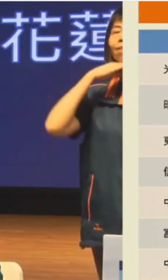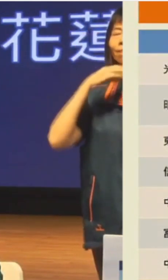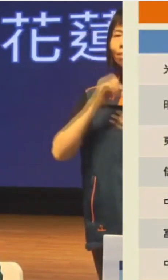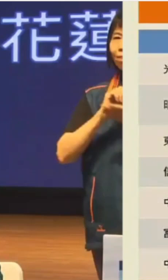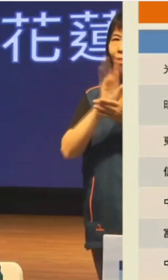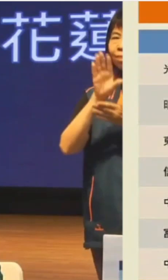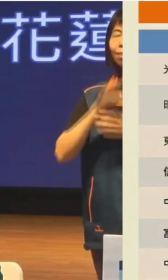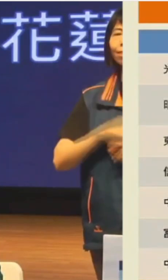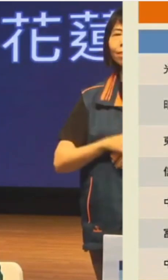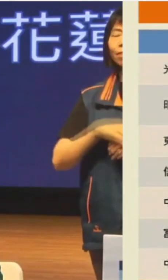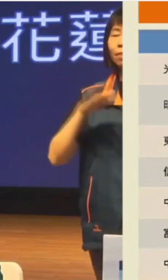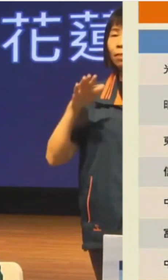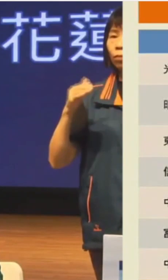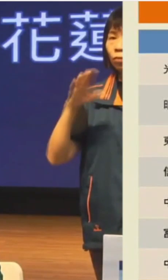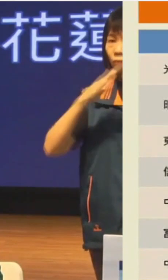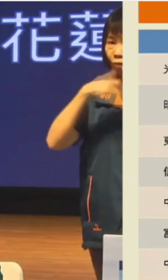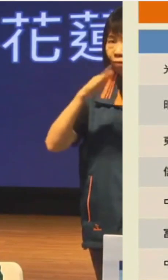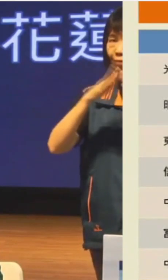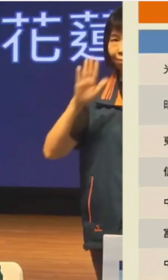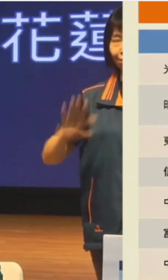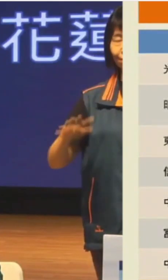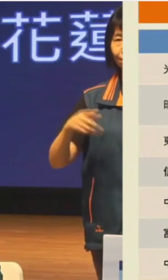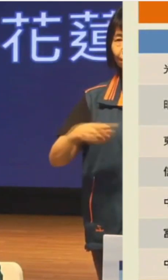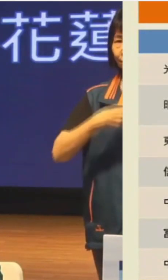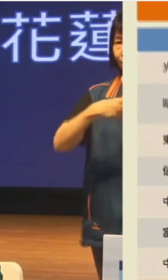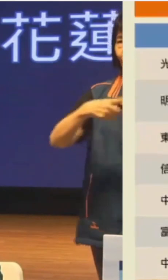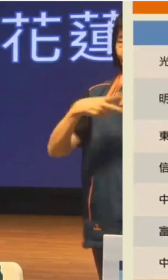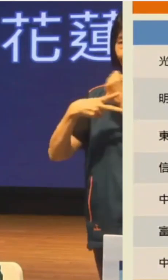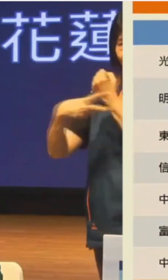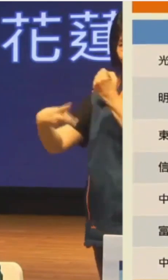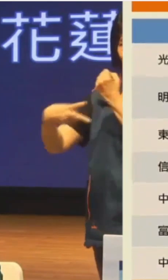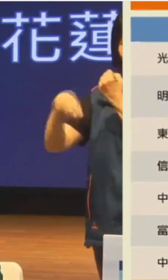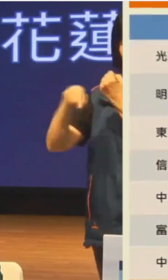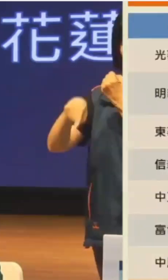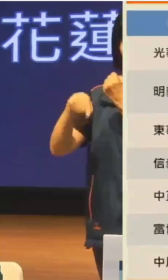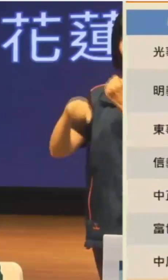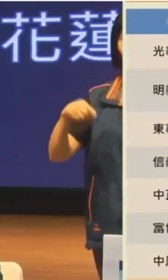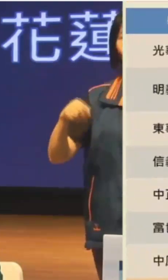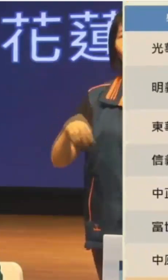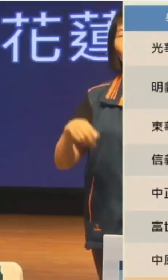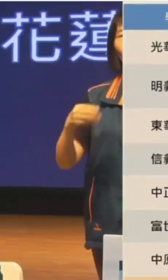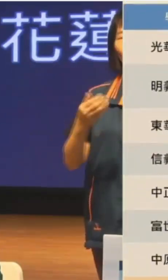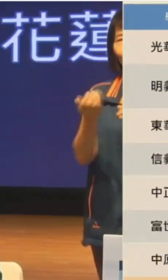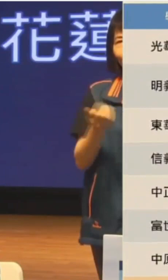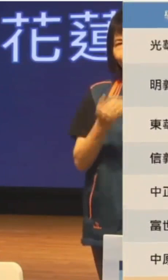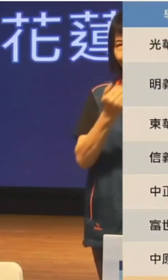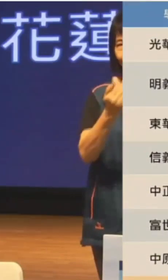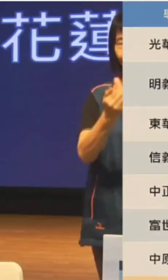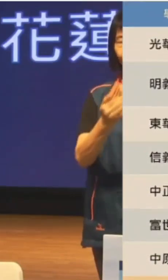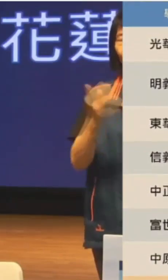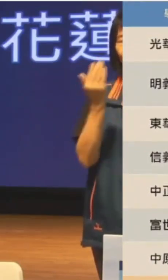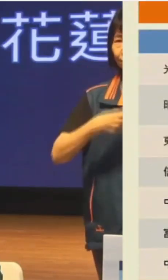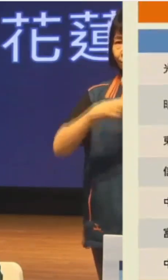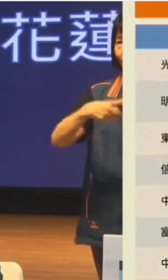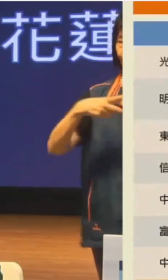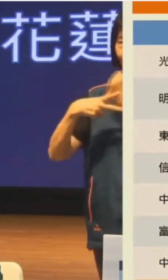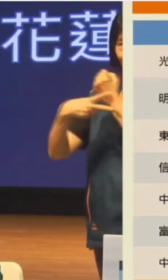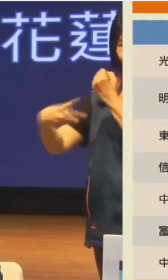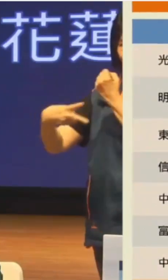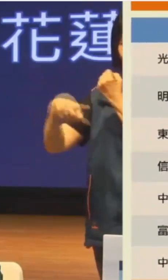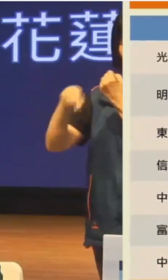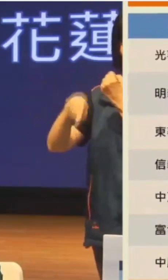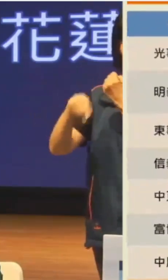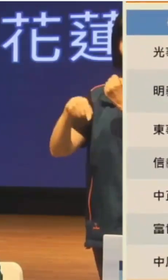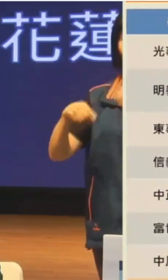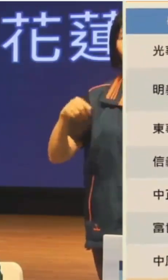果，所以学校今天在1年级跟2年级的部分是进行预防性停课，跟二年级